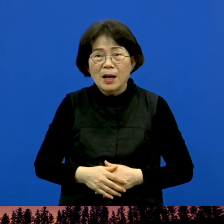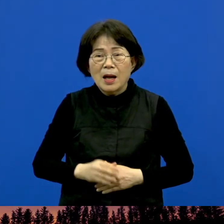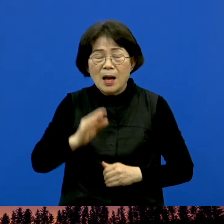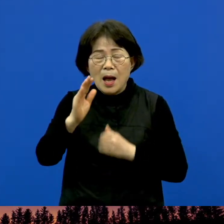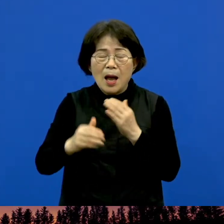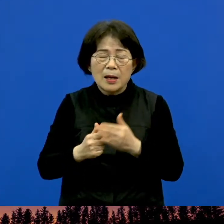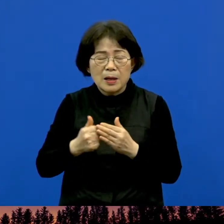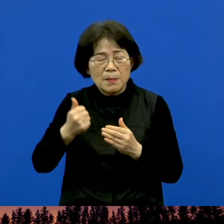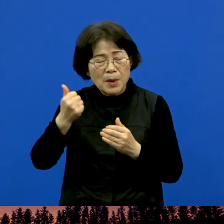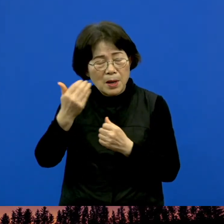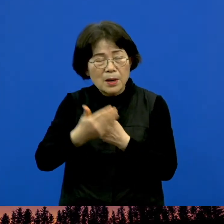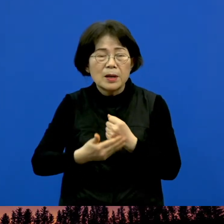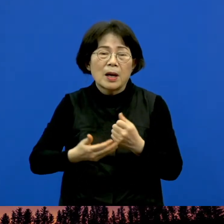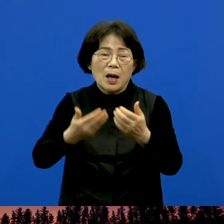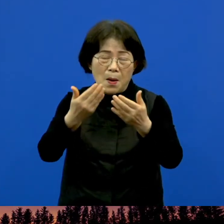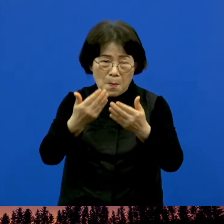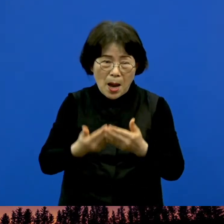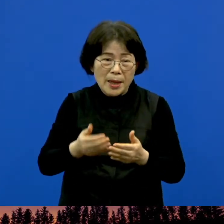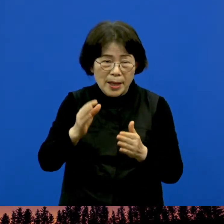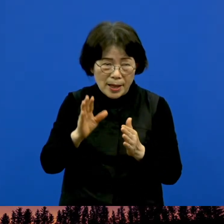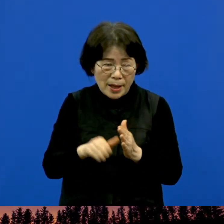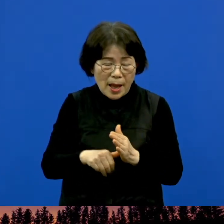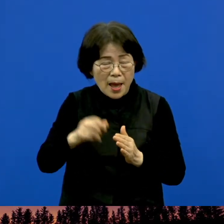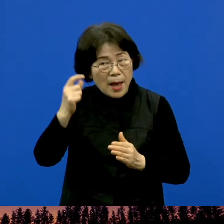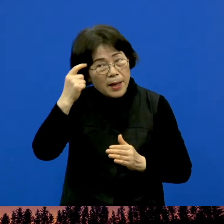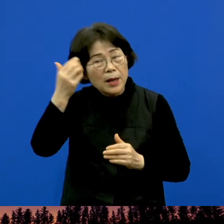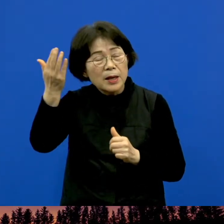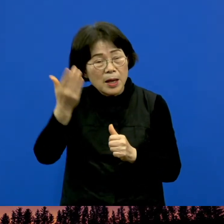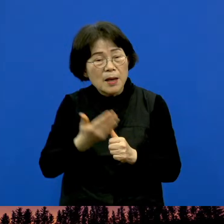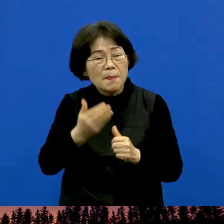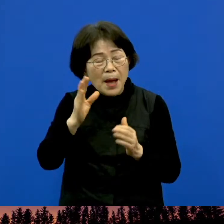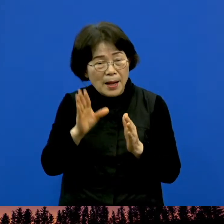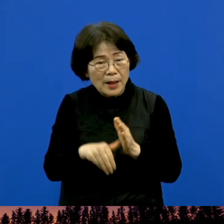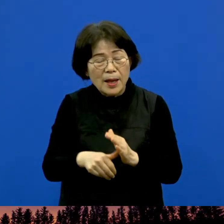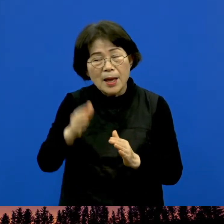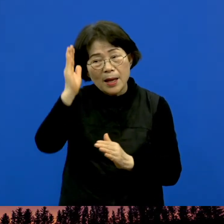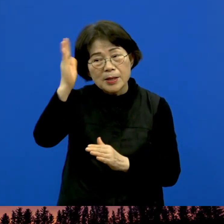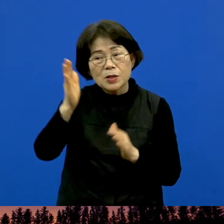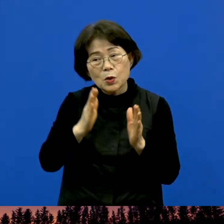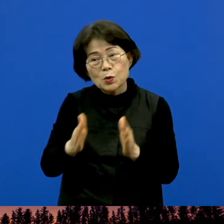된다는 거죠. 하나님의 영이 임하셔야 되는 거예요.